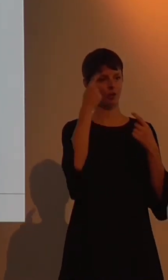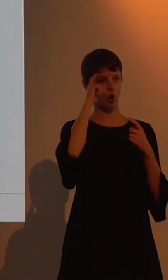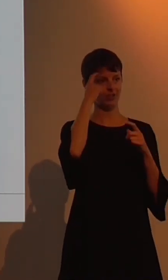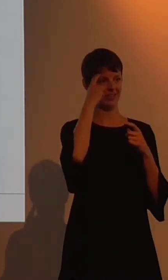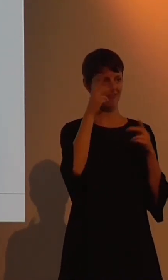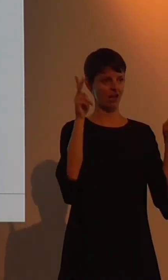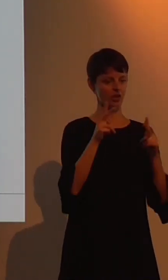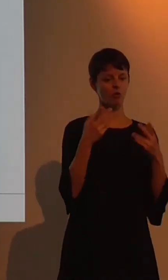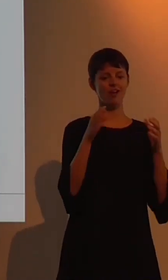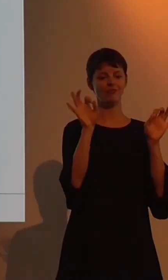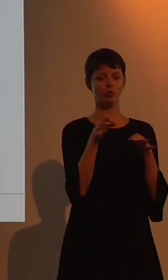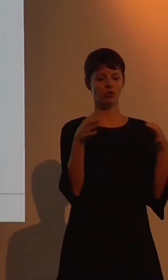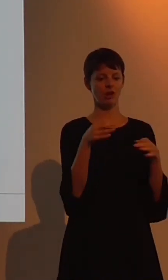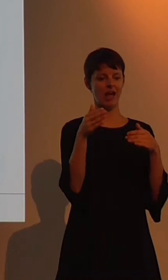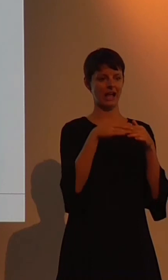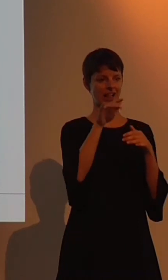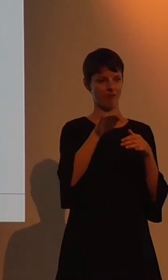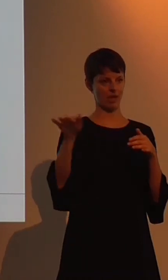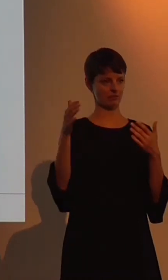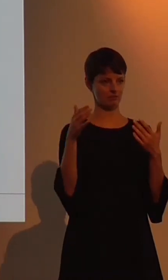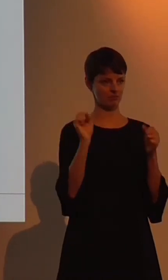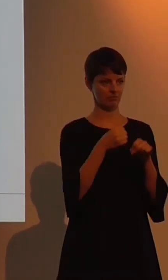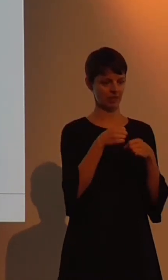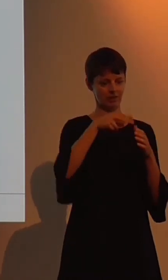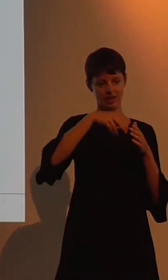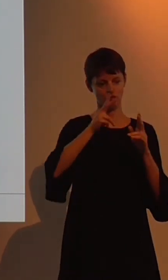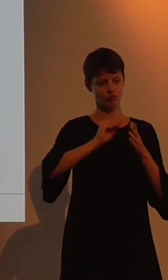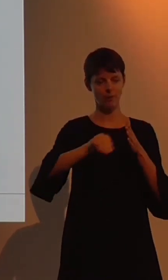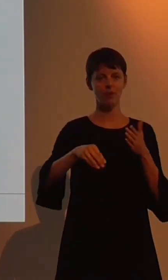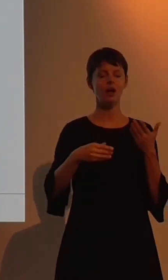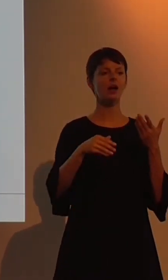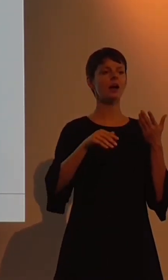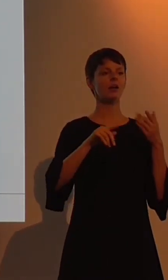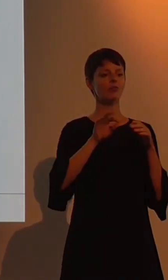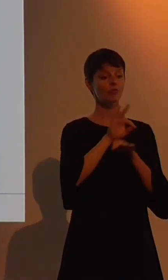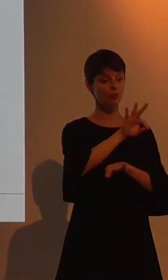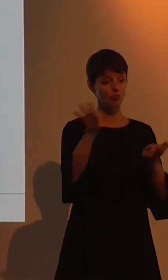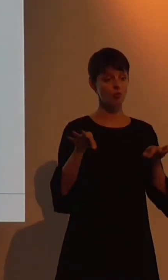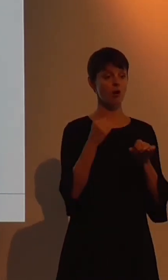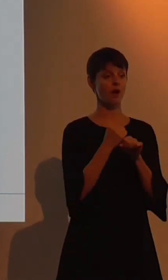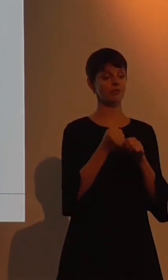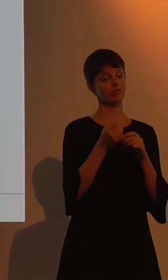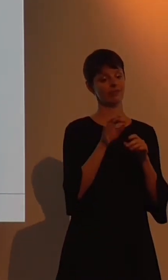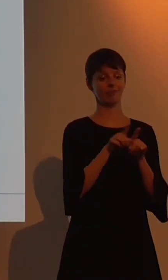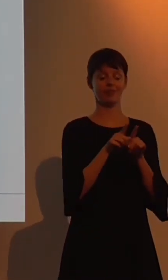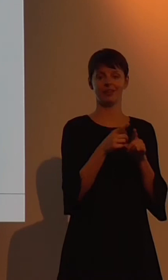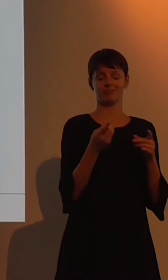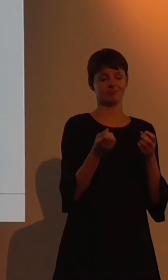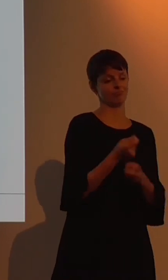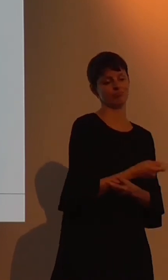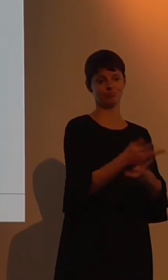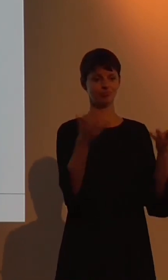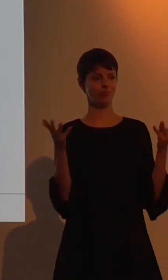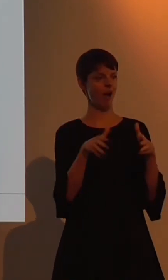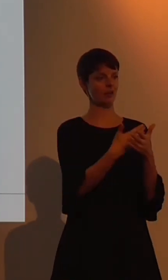möchten weiterhin unsere Barrierefreiheit. Die steigen jetzt vorne. Wir möchten die Untertitelung, die wir jetzt schon anstrauchen, weiter